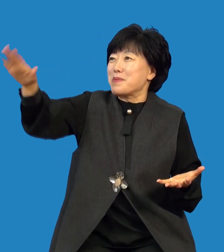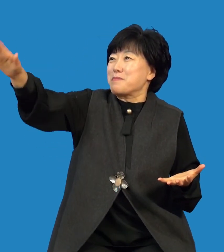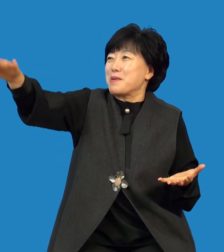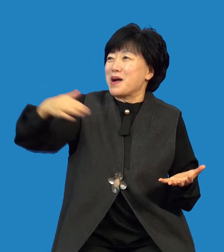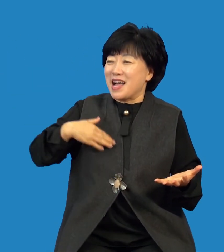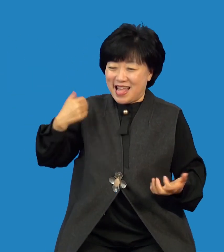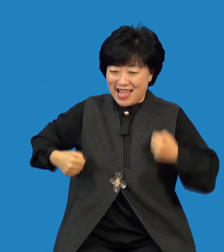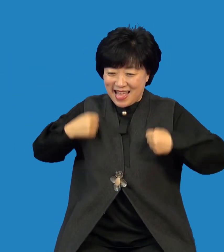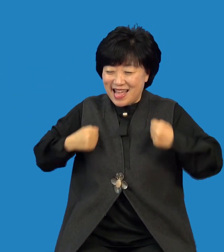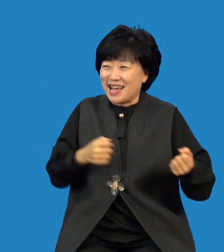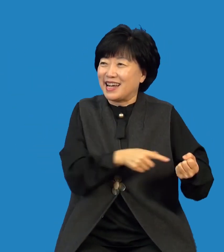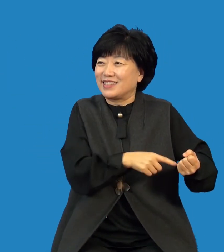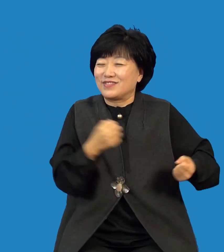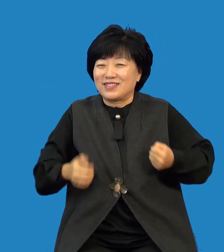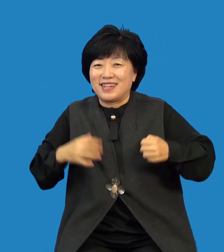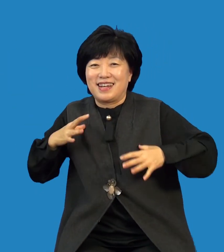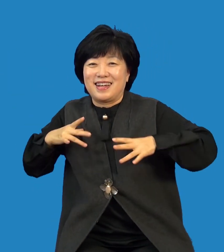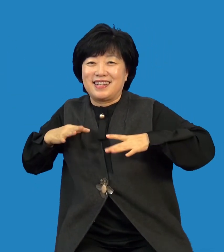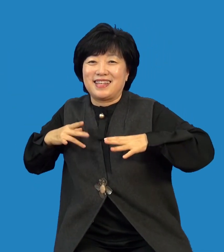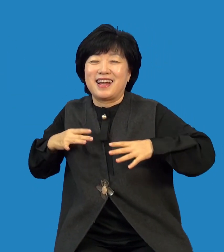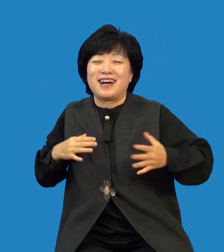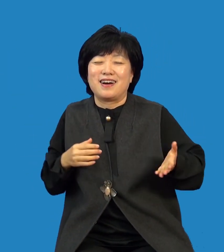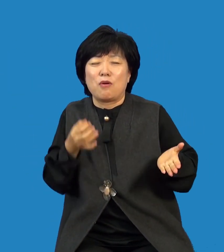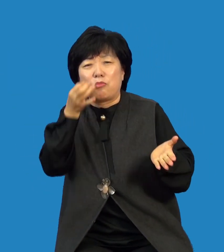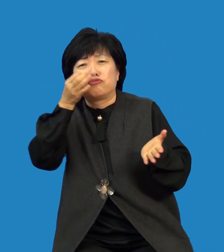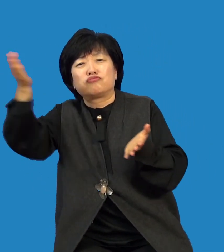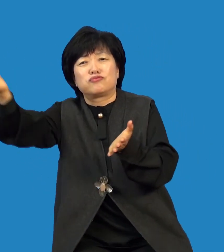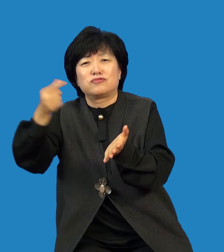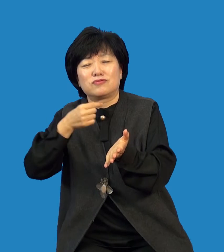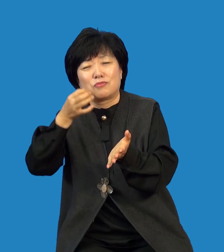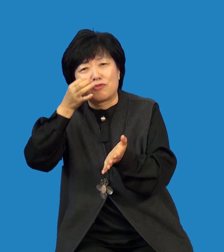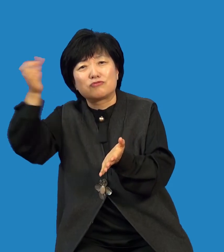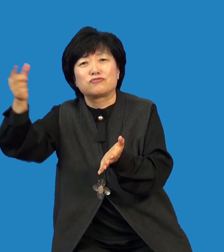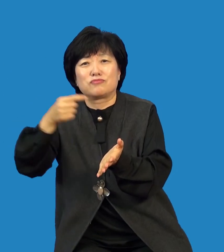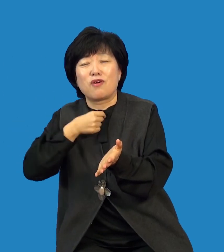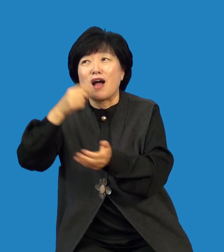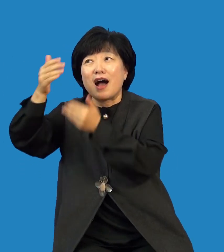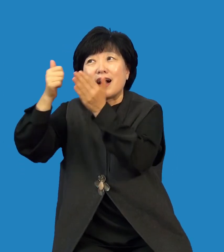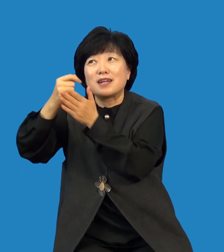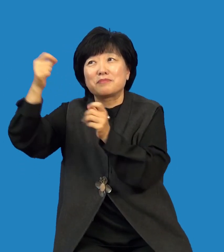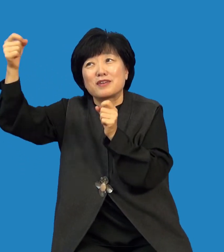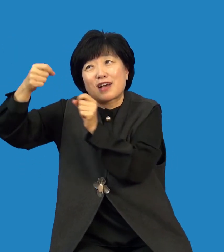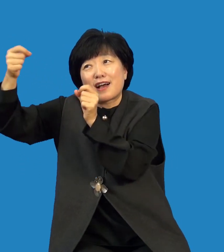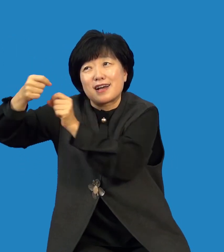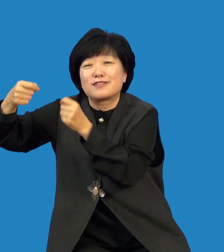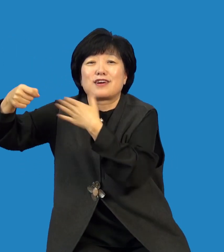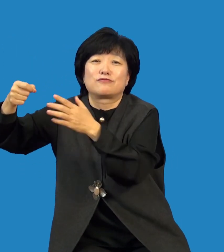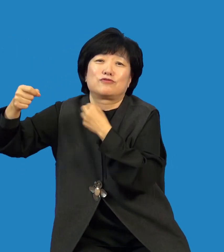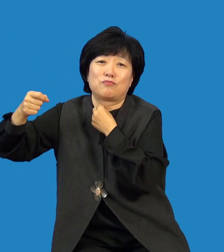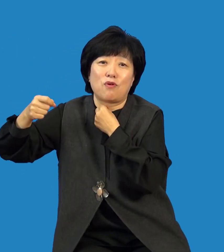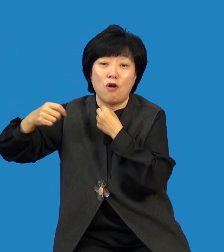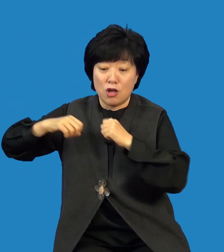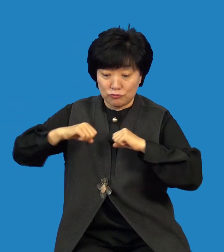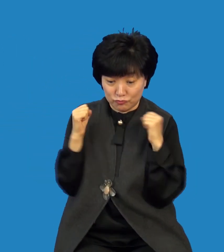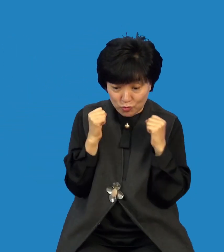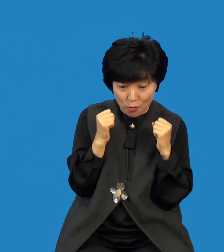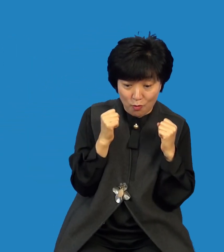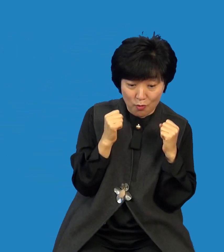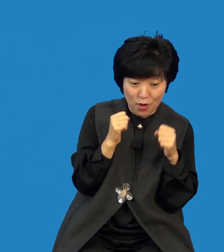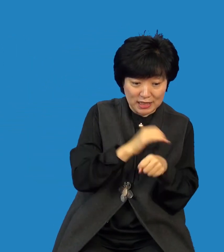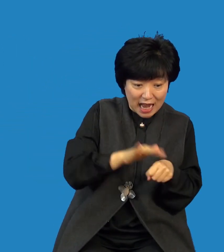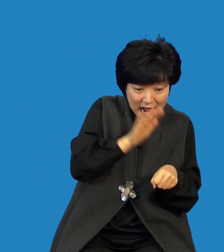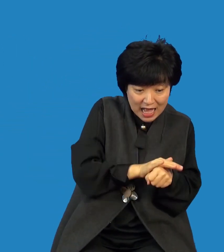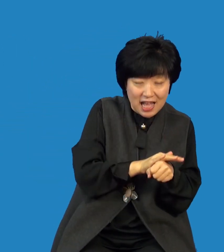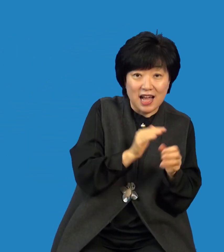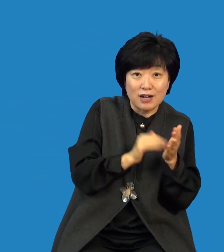싶고 그렇잖아요. 그러니까 여러분 순종은 하나님께 가까이 가고 싶도록 만들어요. 순종은 하나님께 가까이